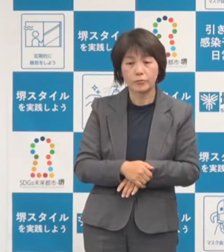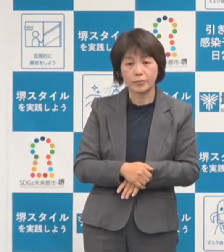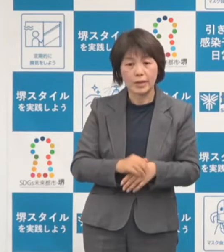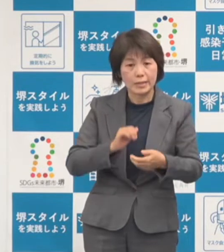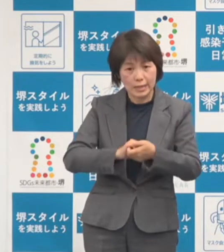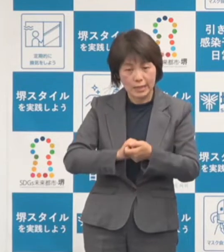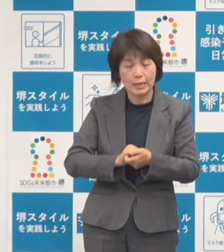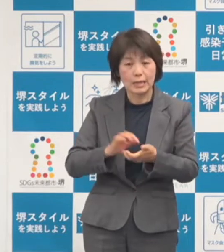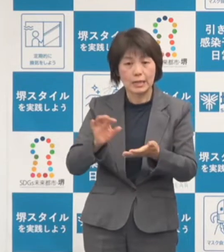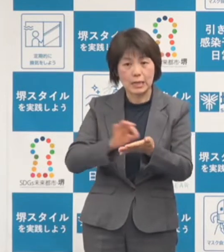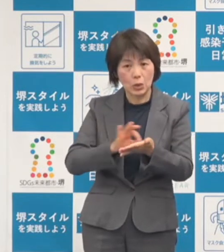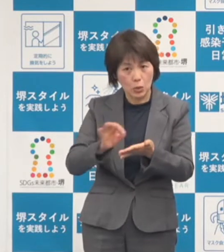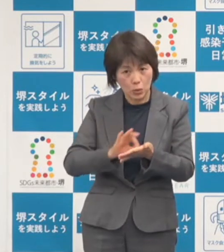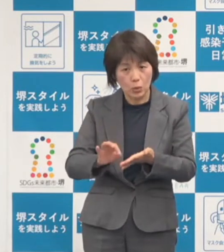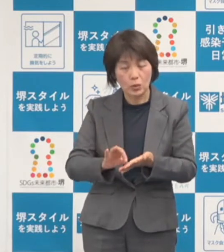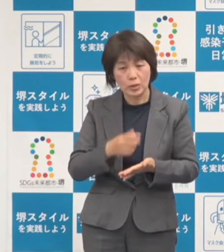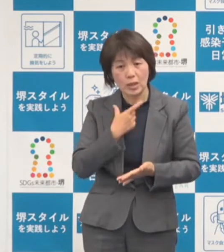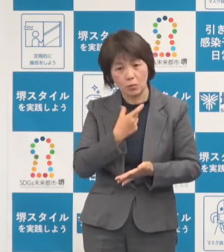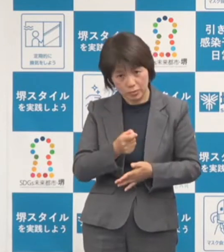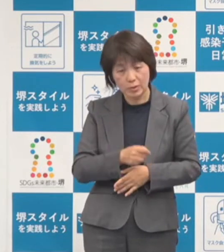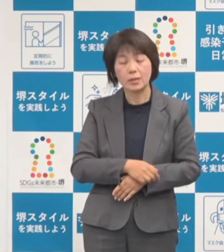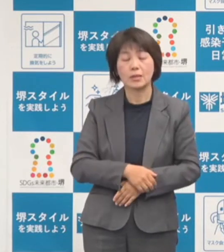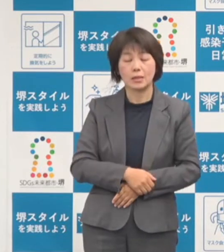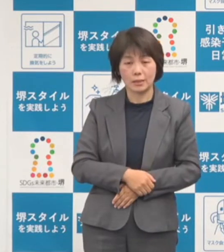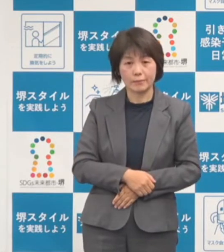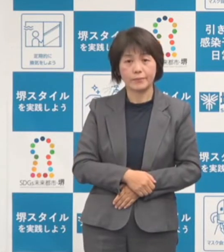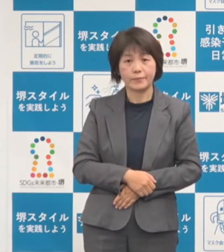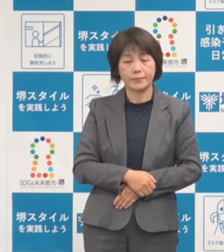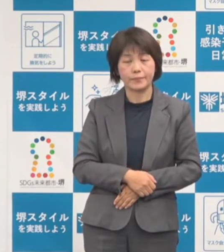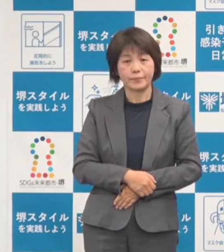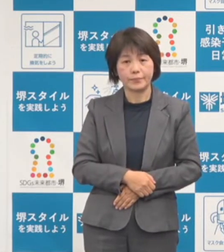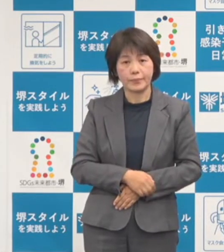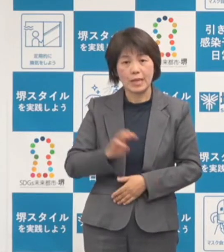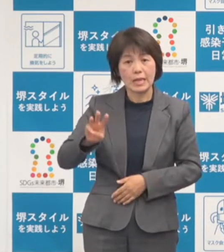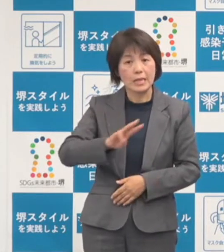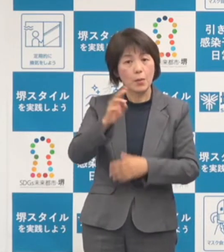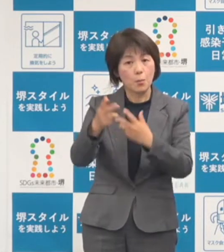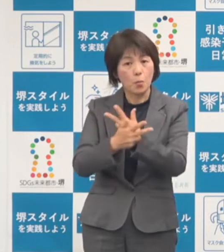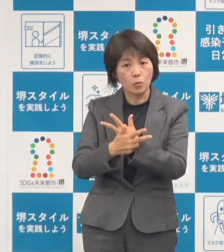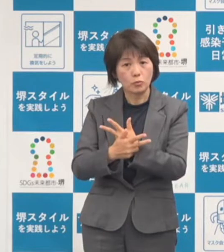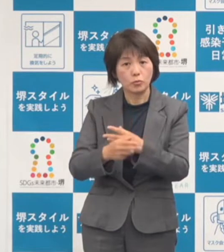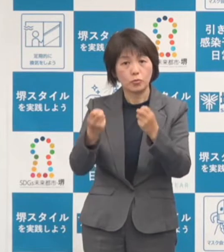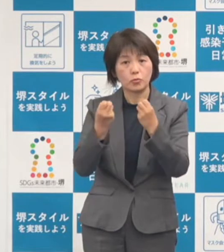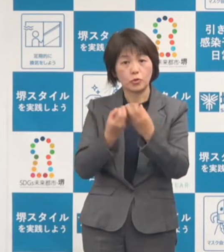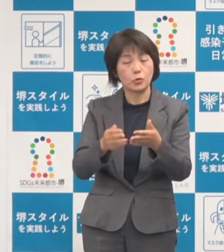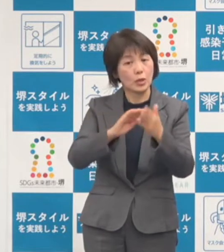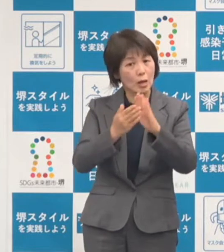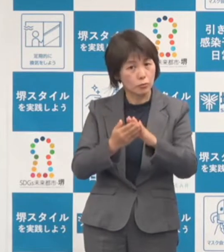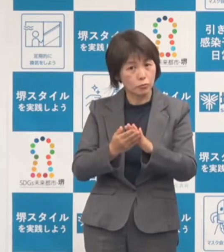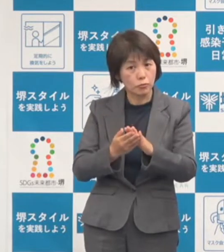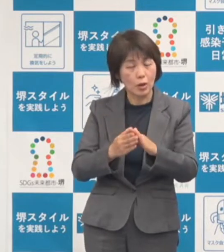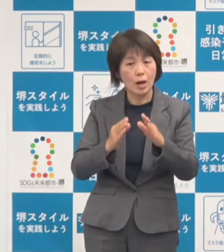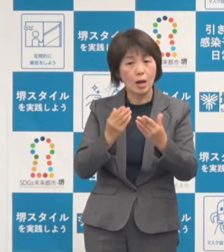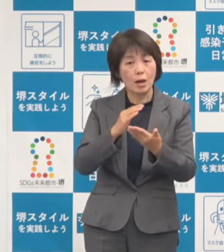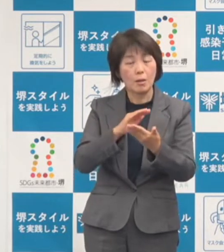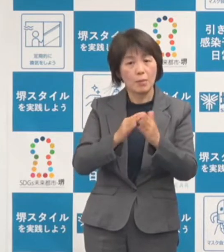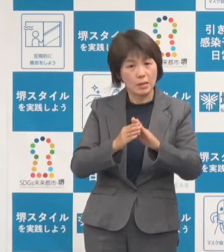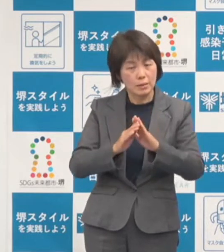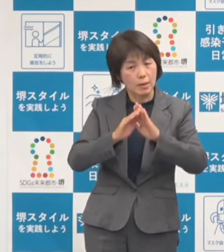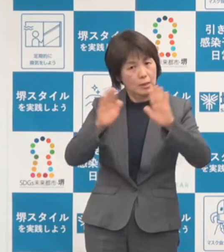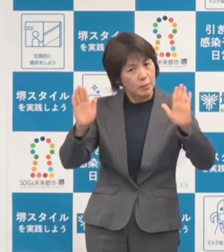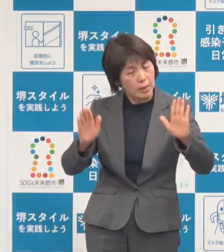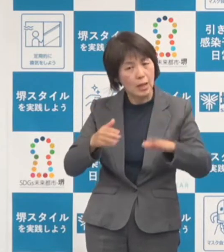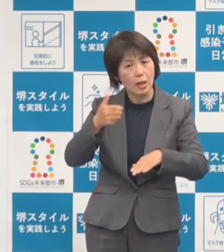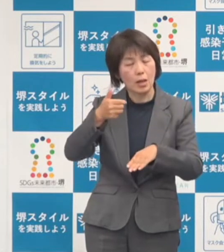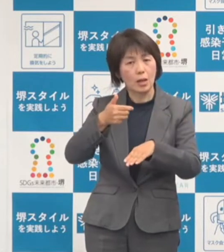ひご利用いただきたいと考えております。狭くニュータウンは渋谷駅から55年以上が経